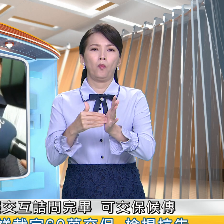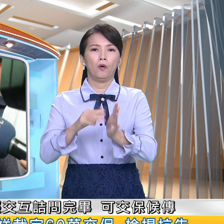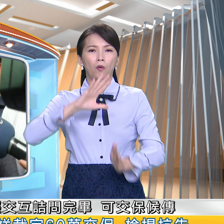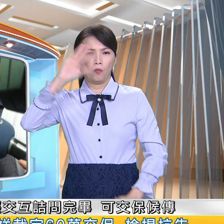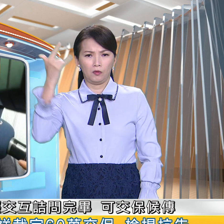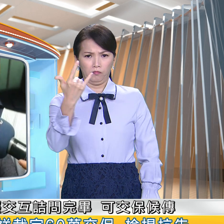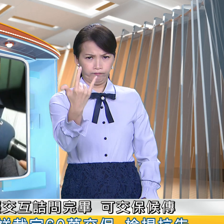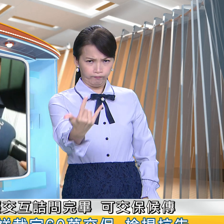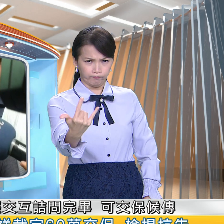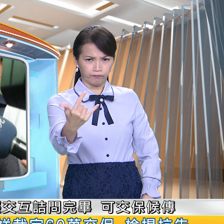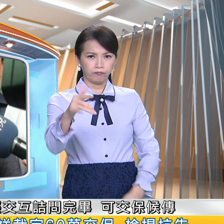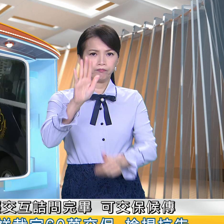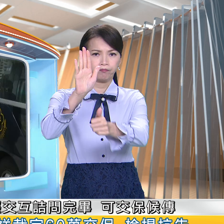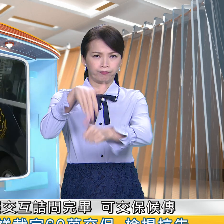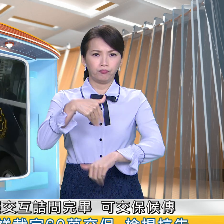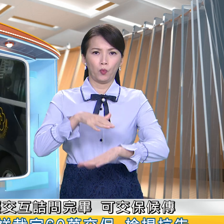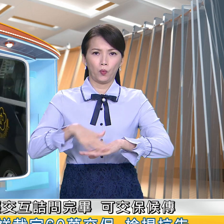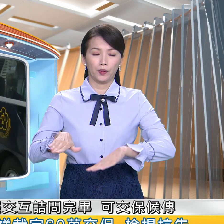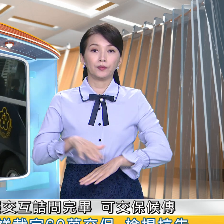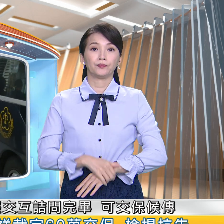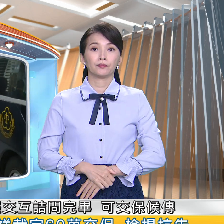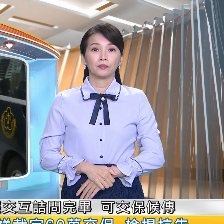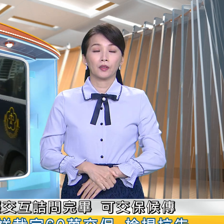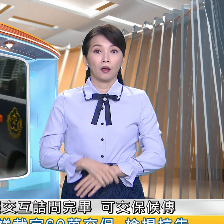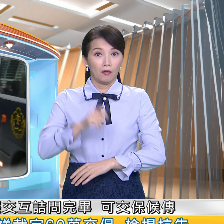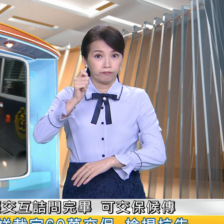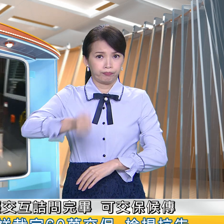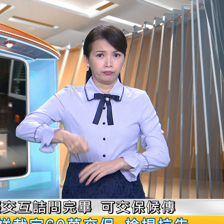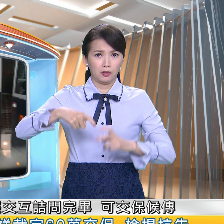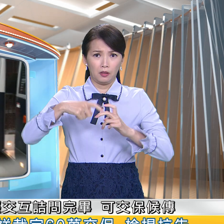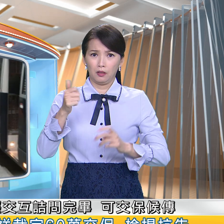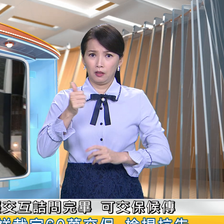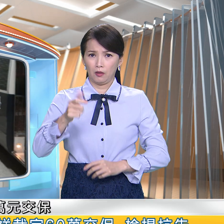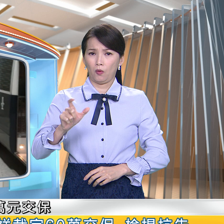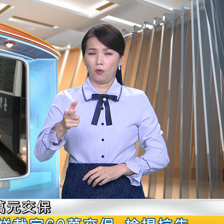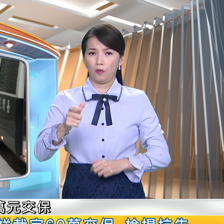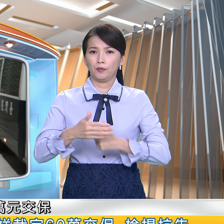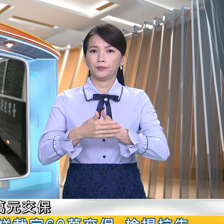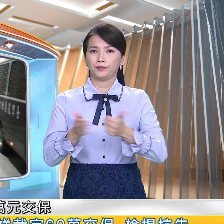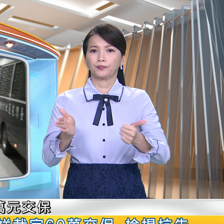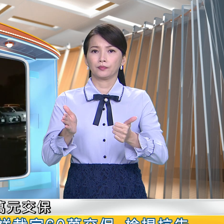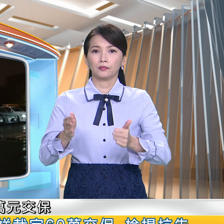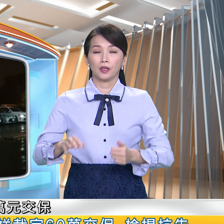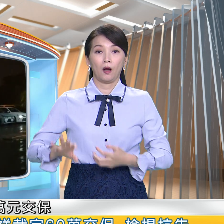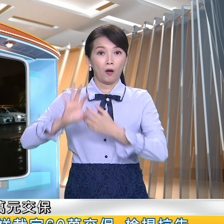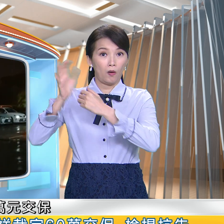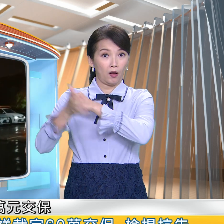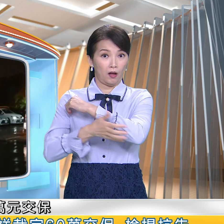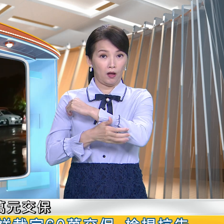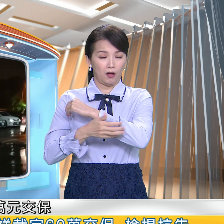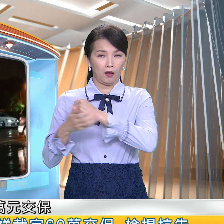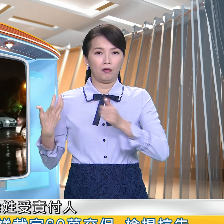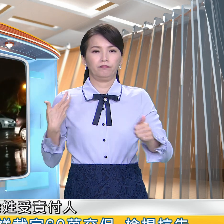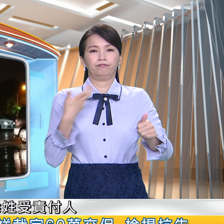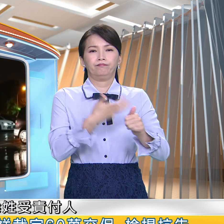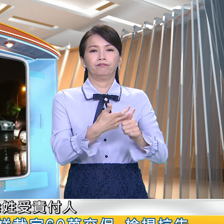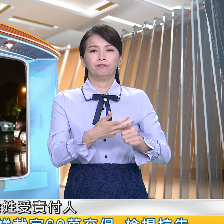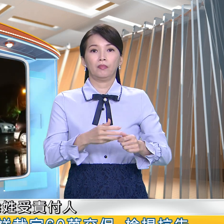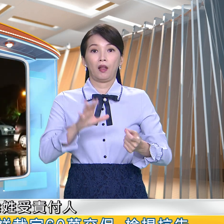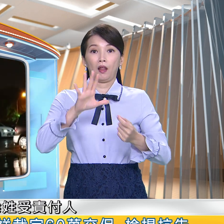互诘问完毕，可交保候传，裁定李义祥60万元交保，华文好则赋予